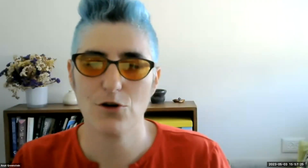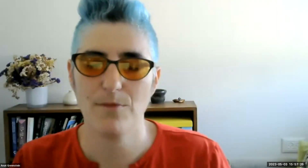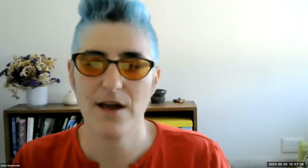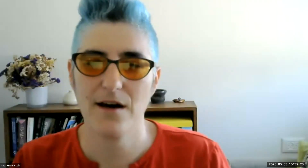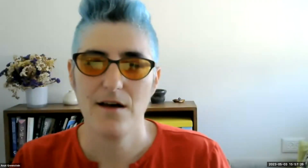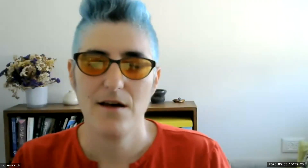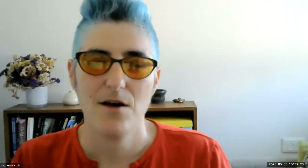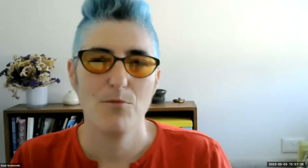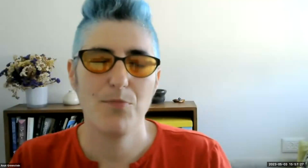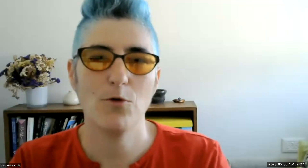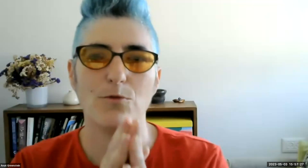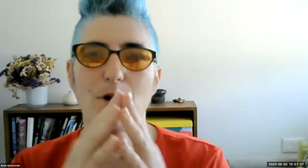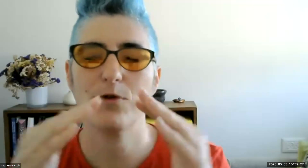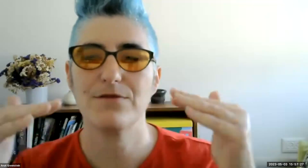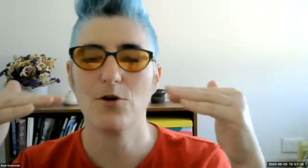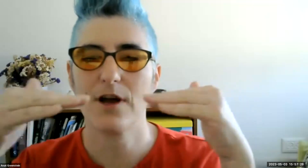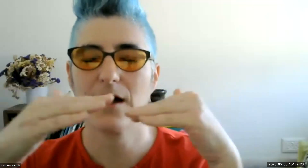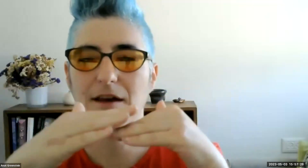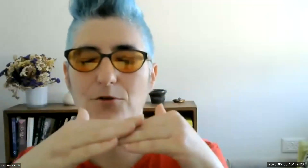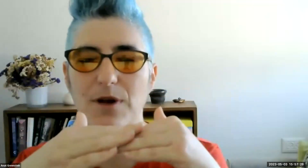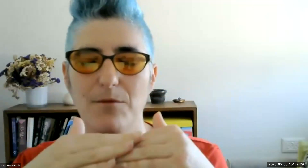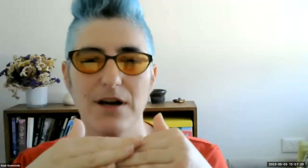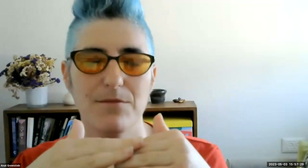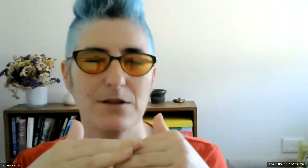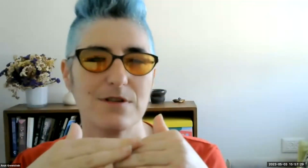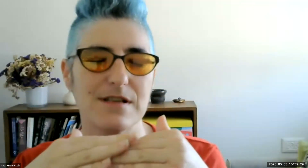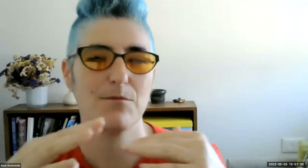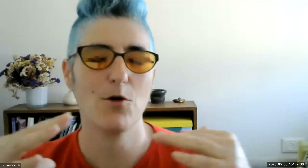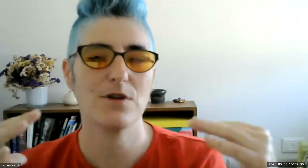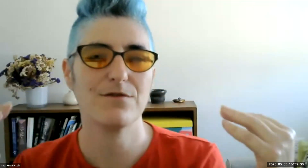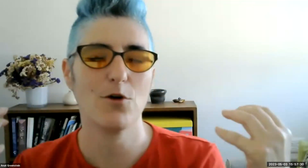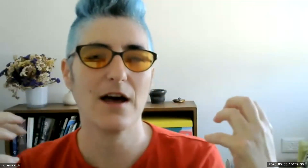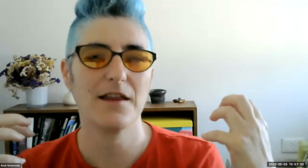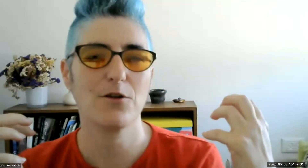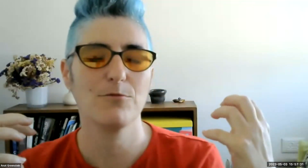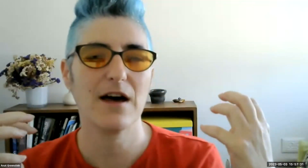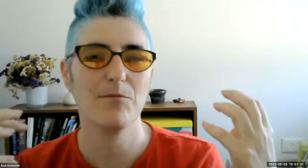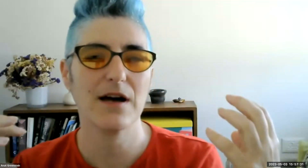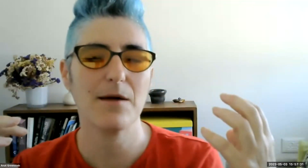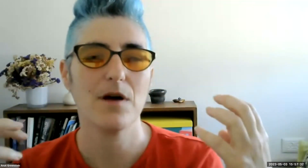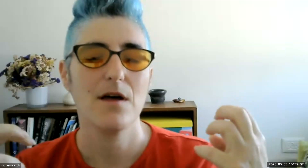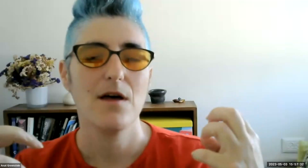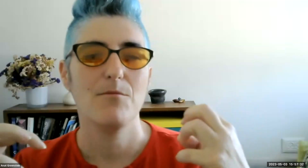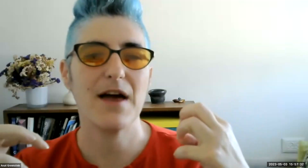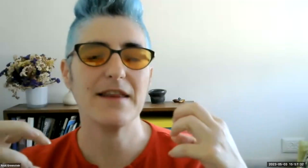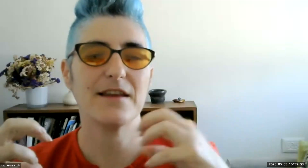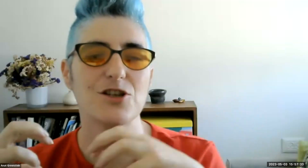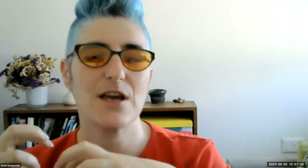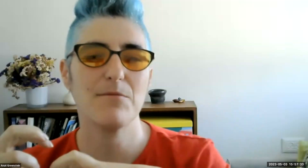שאומר, בואו נבדוק איך אנחנו מחברים בין נושאים, בואו נבדוק איך אנחנו מחברים בין אנשים